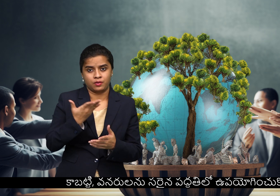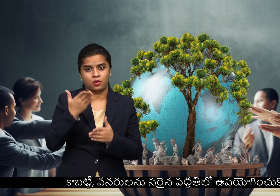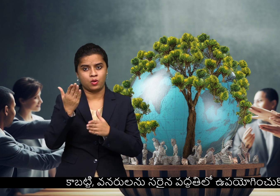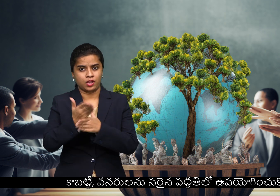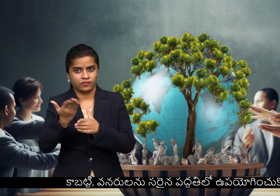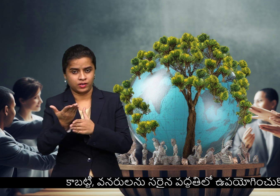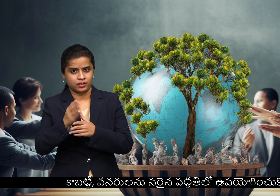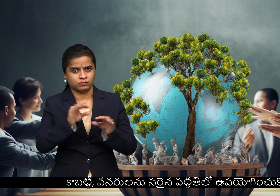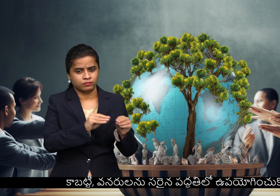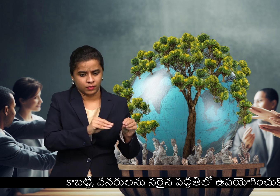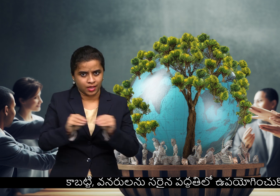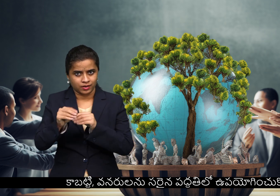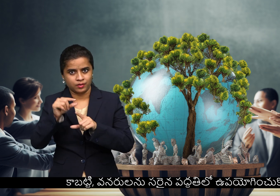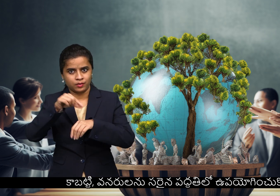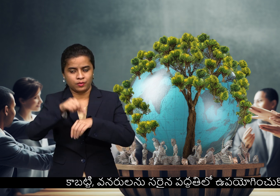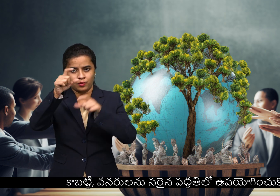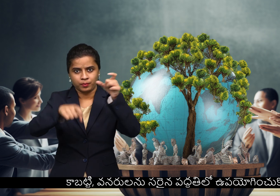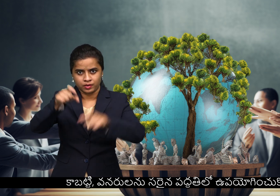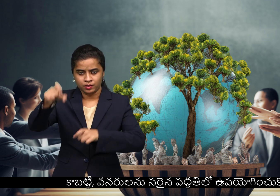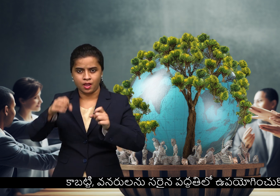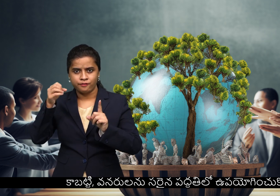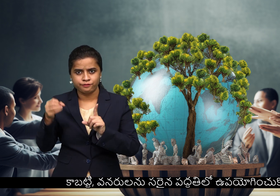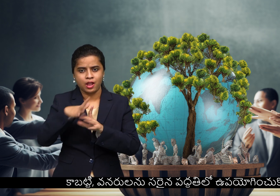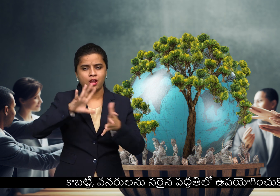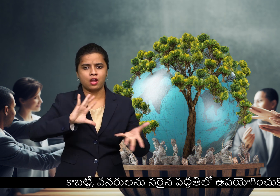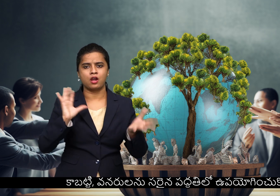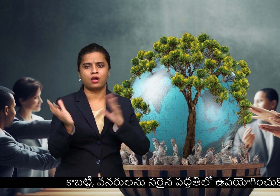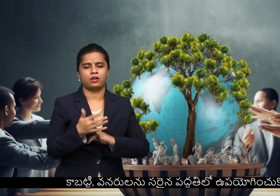పద్ధతిలో ఉపయోగించుకోవడానికి